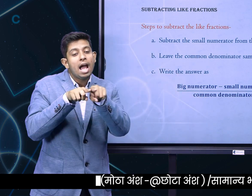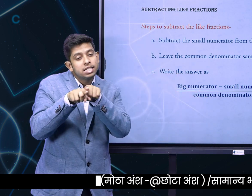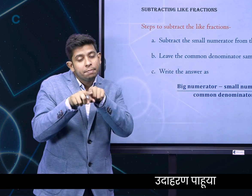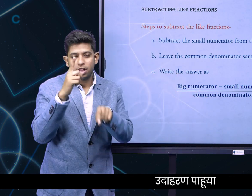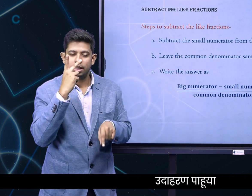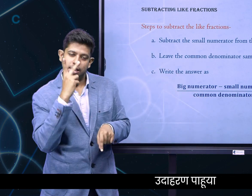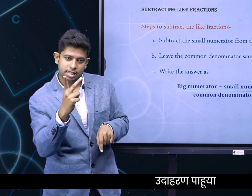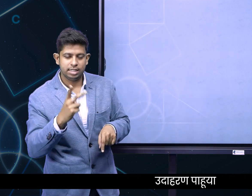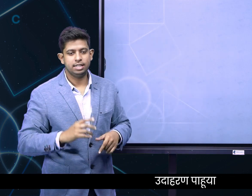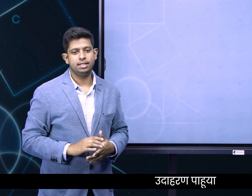उदाहरण पाहूया.